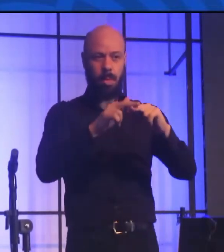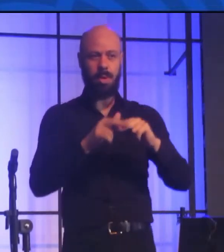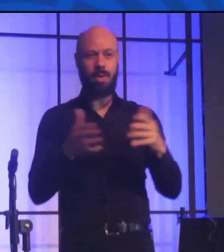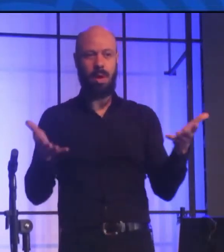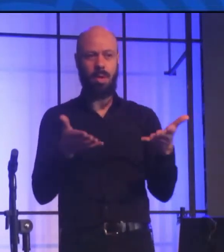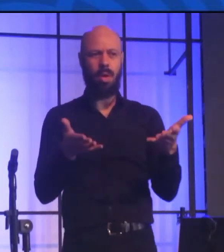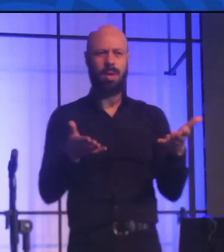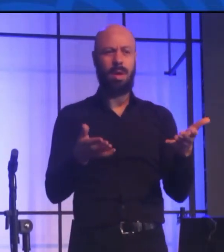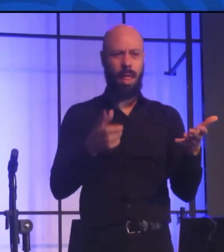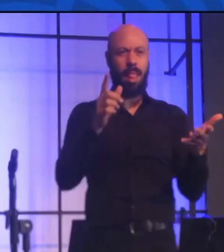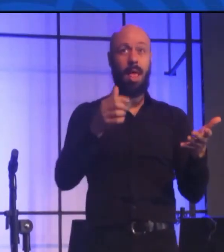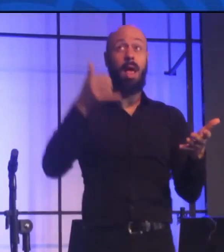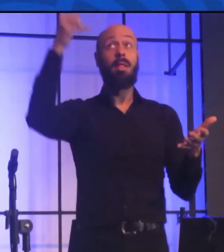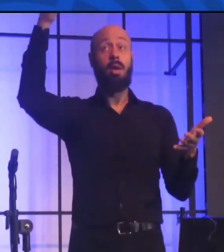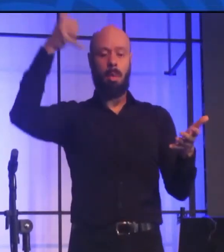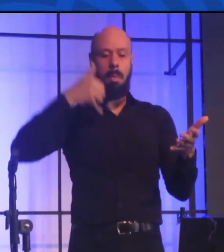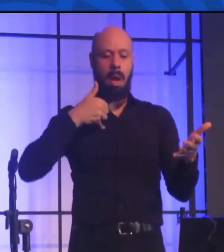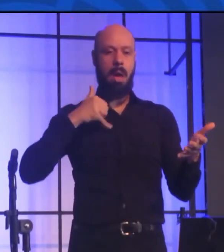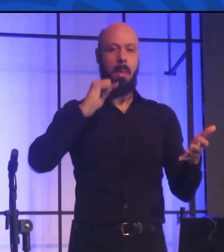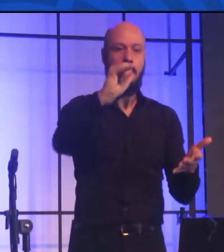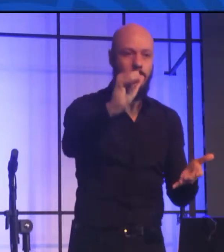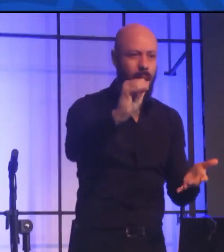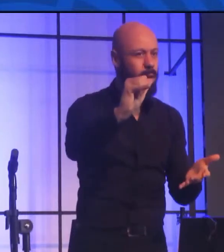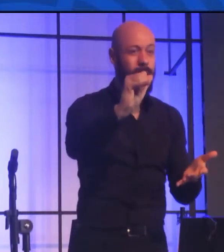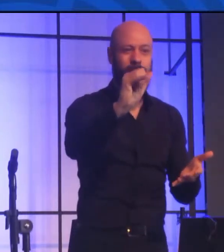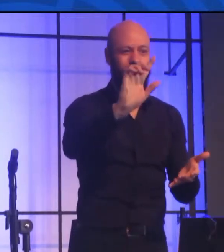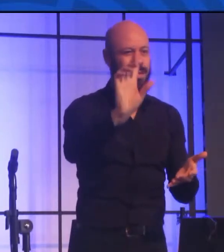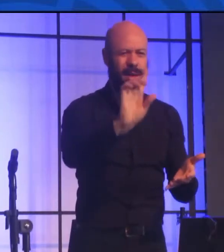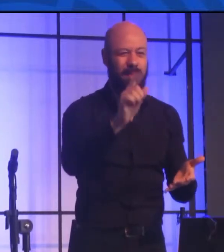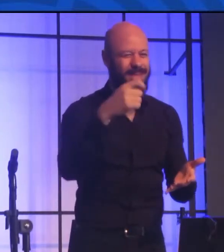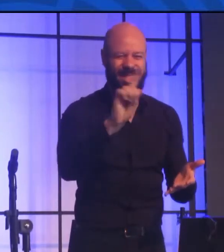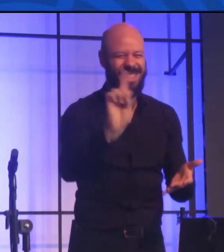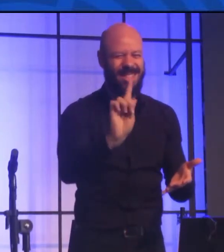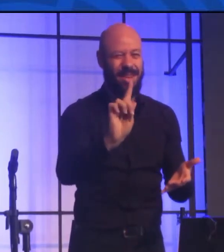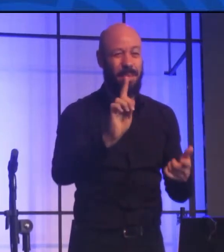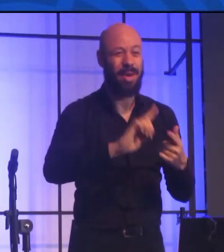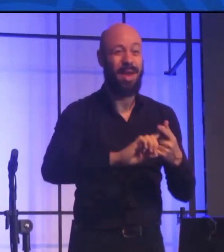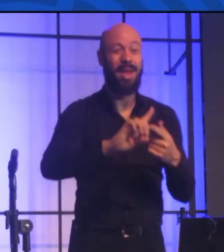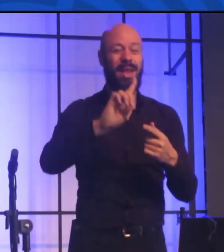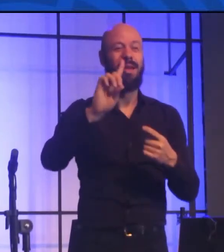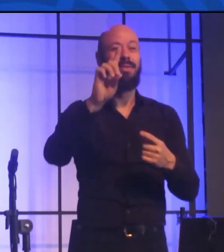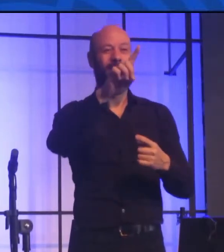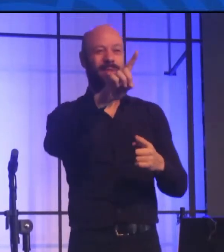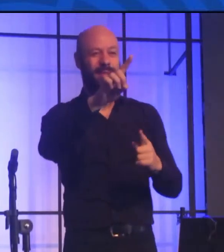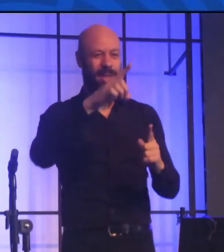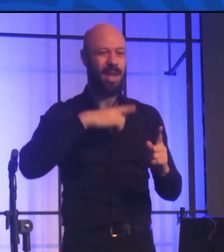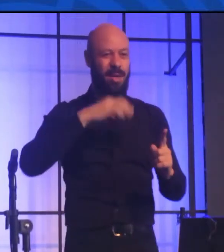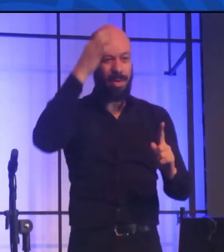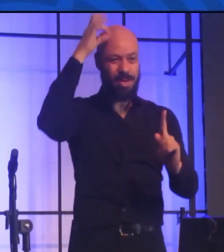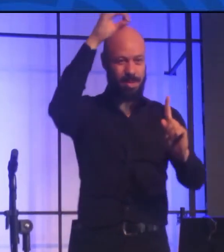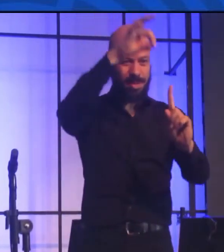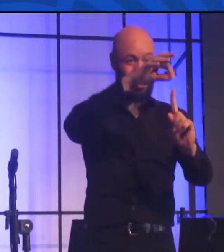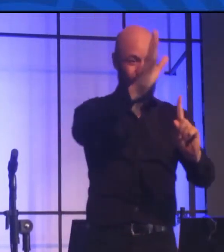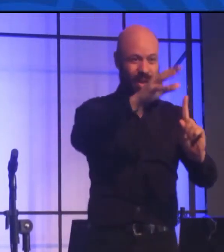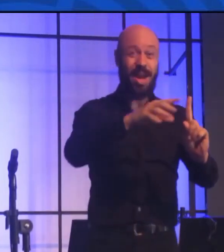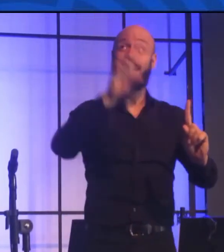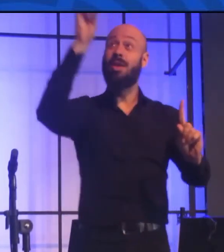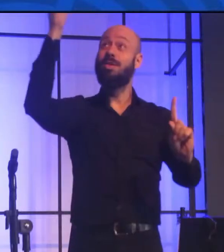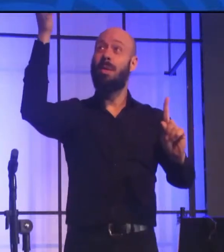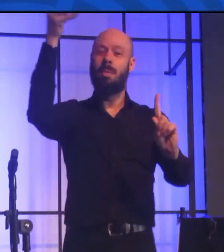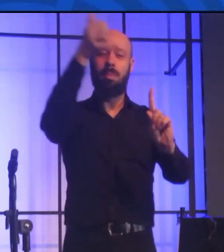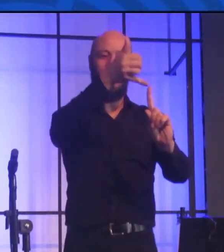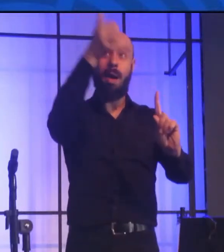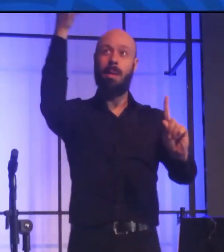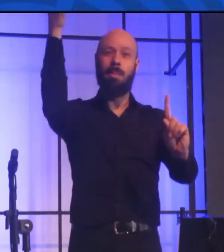mais profetas como Eliseu. Porque hoje o Espírito Santo habita no coração de todo homem e toda mulher que